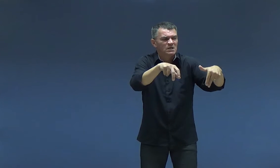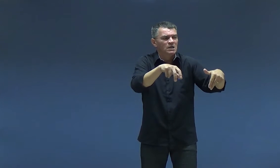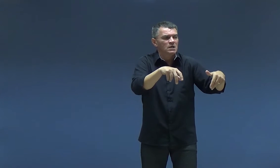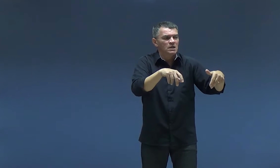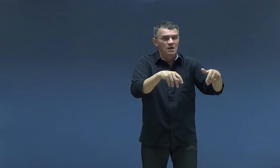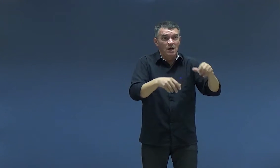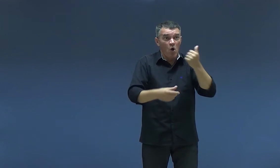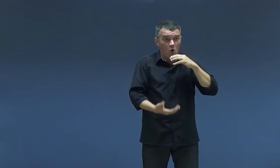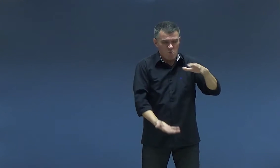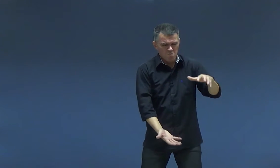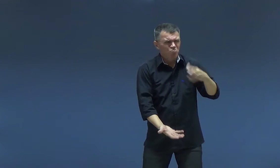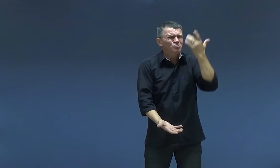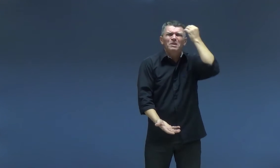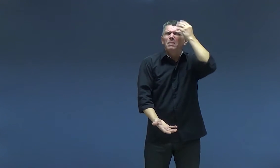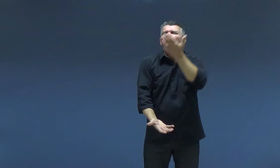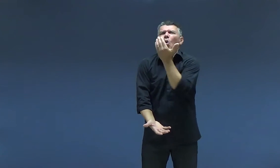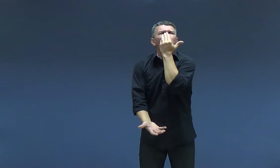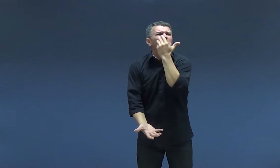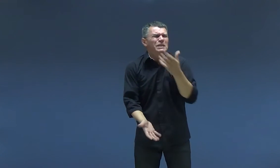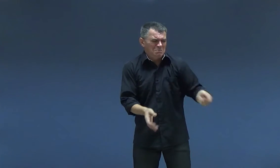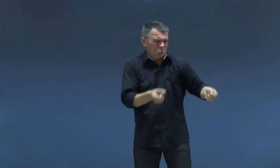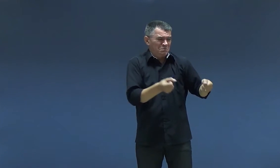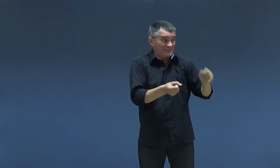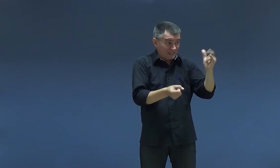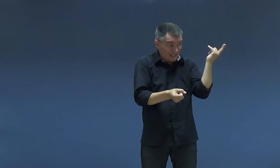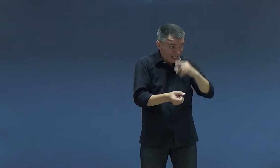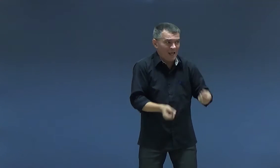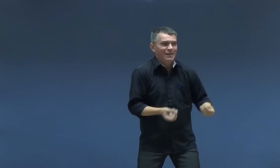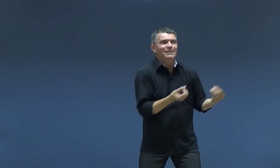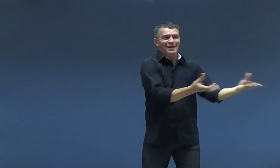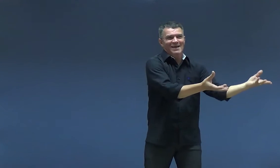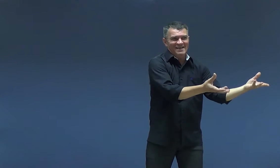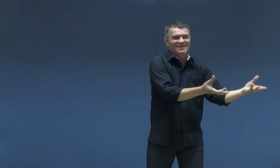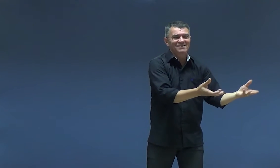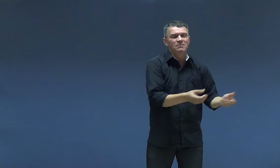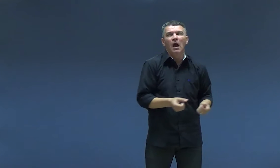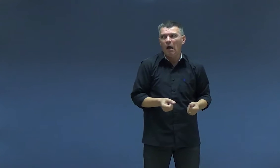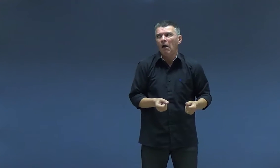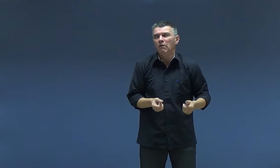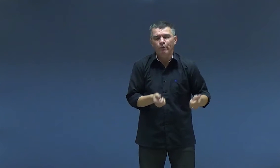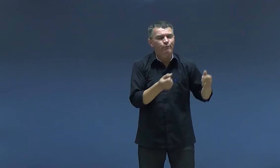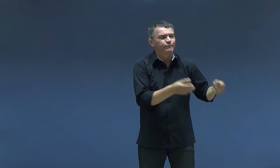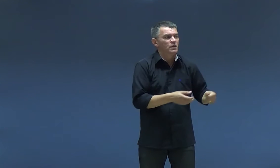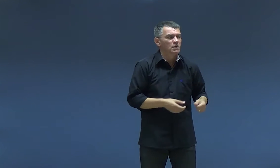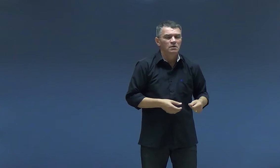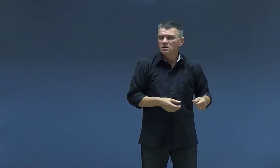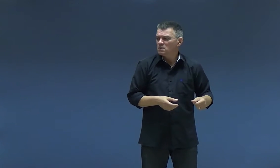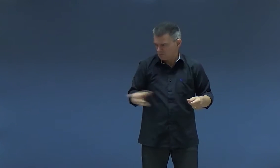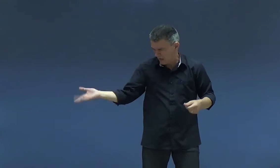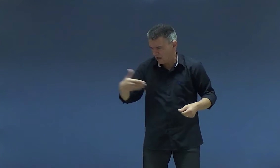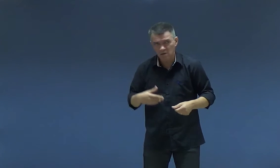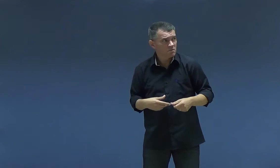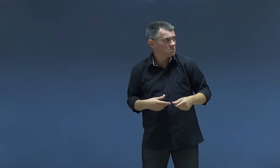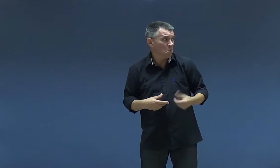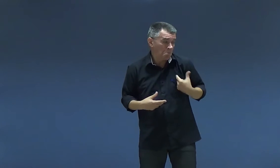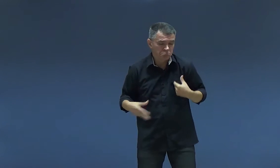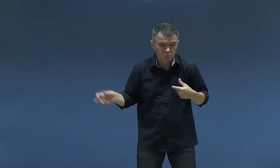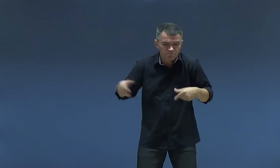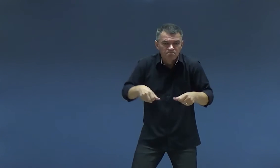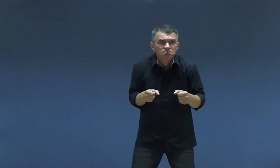eles brincavam de fazer corrida, né? Eles davam, acho que alguma comida, alguma coisa assim. Se ganhasse, ia ganhar aquela comida. Daí eles